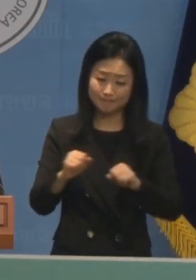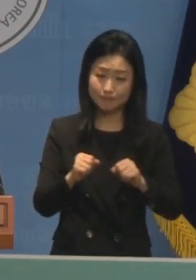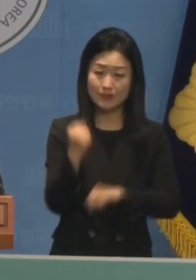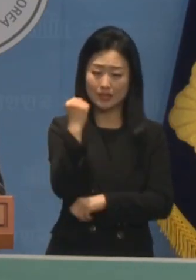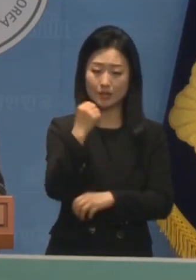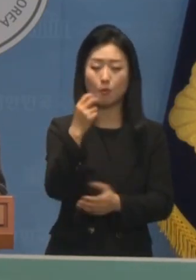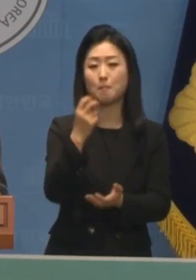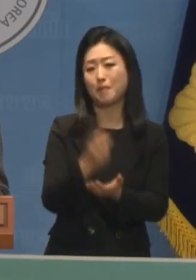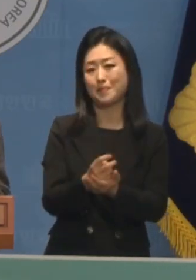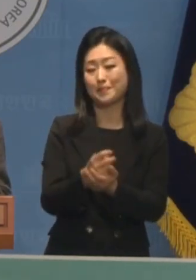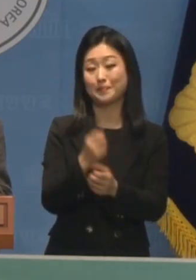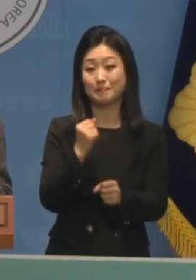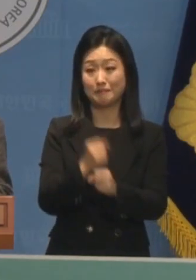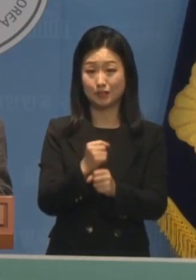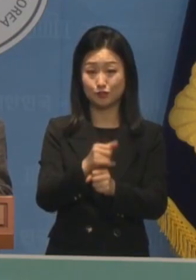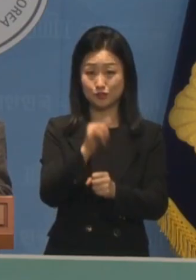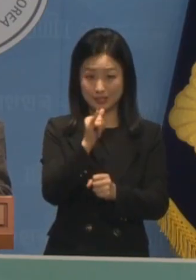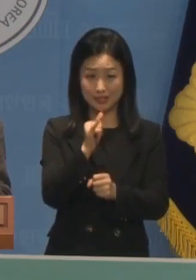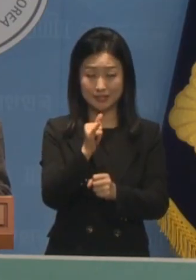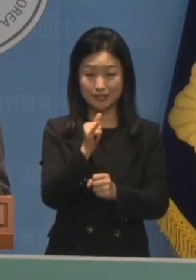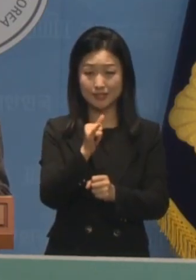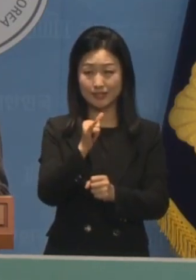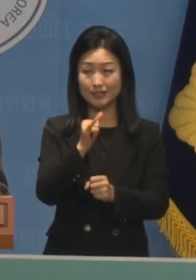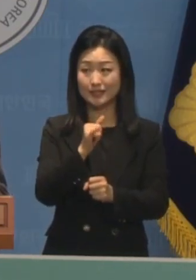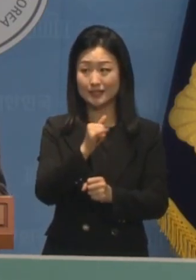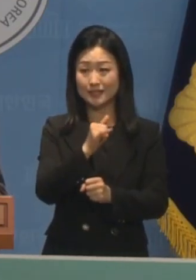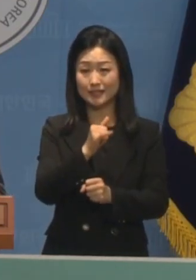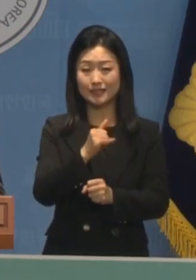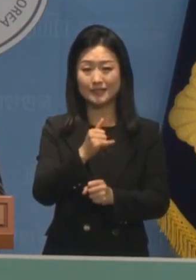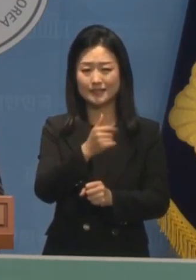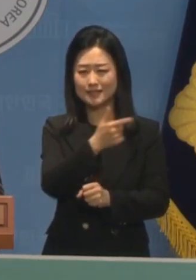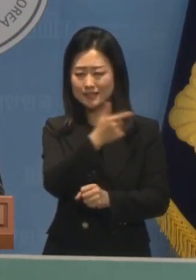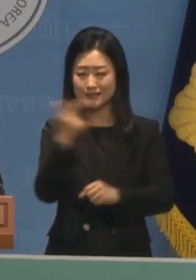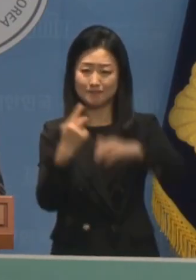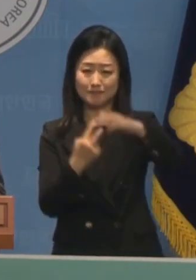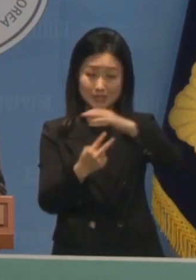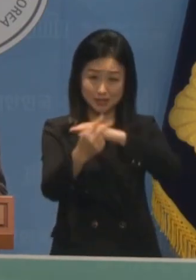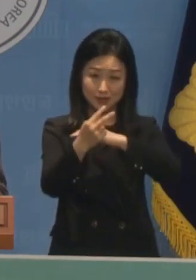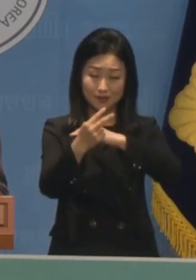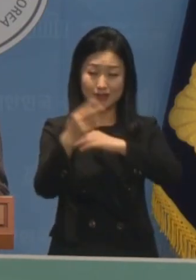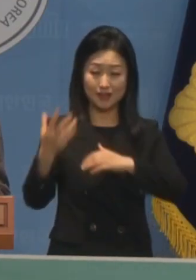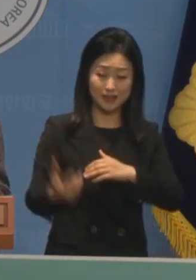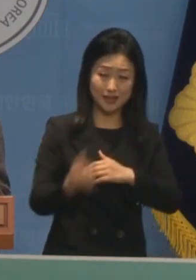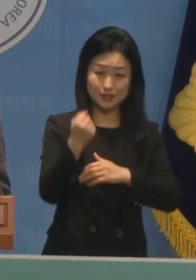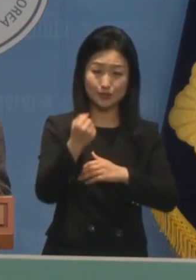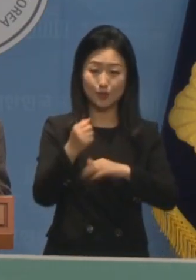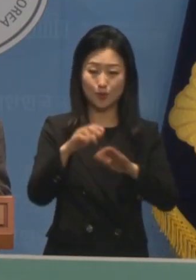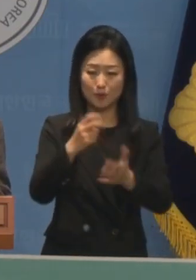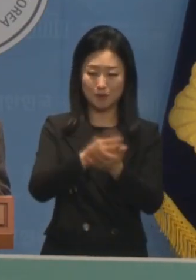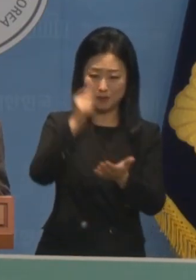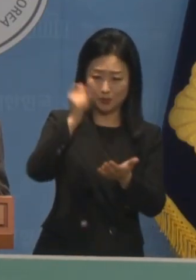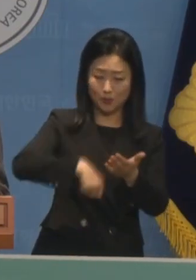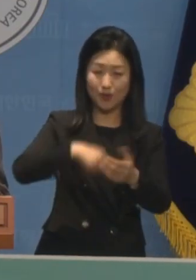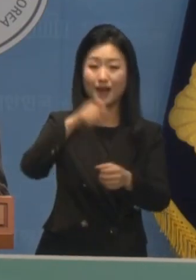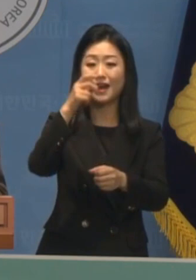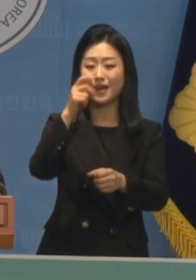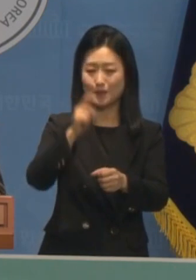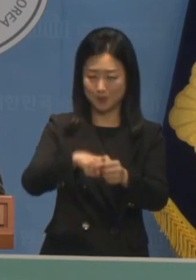기본법을 제정해내는 벅찬 결과를 만들어내야 할 것입니다. 오늘 국회의원 회관